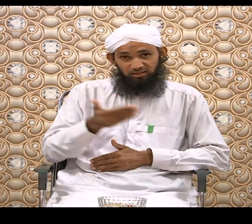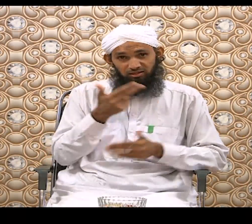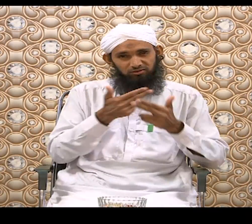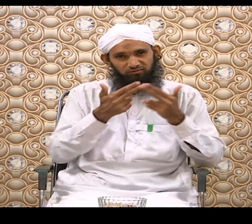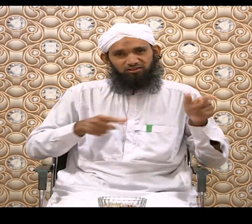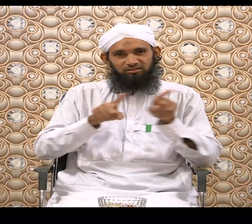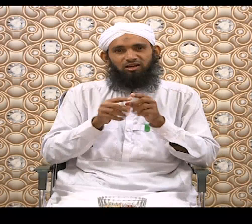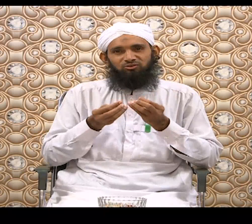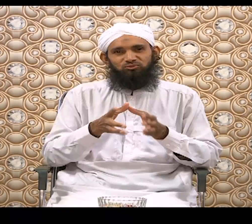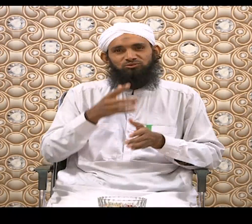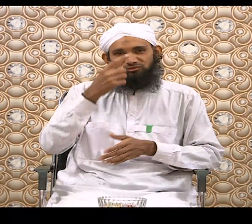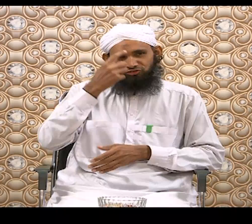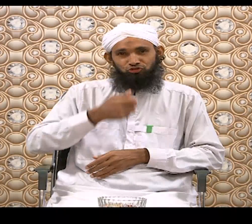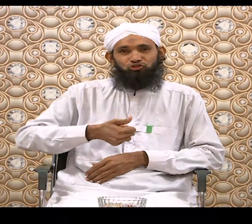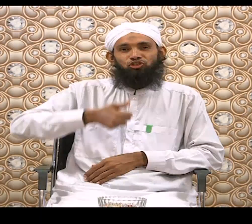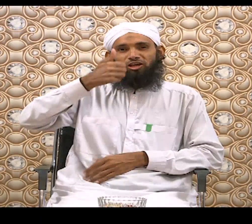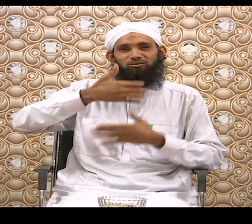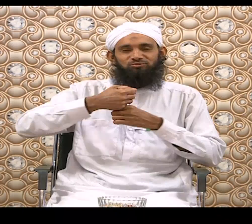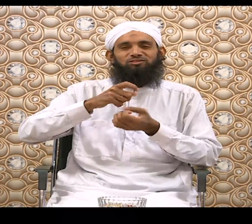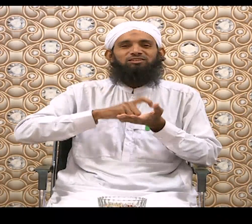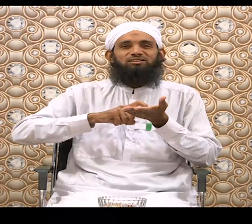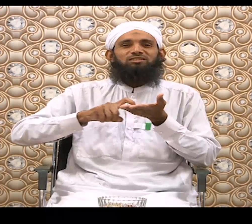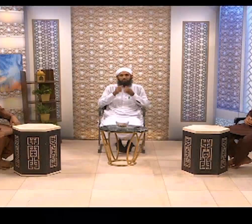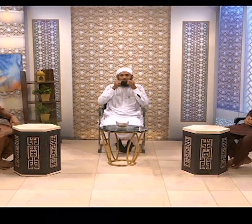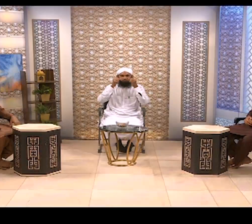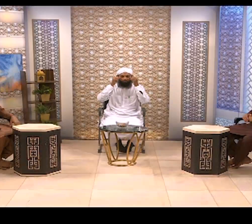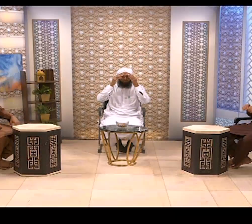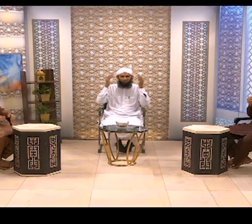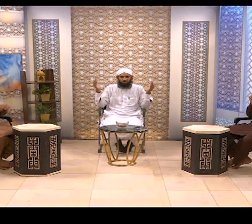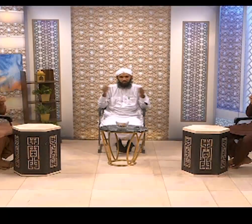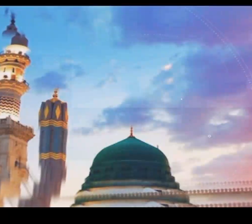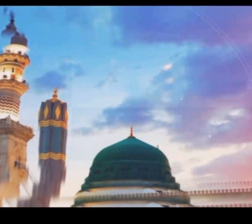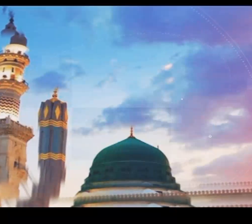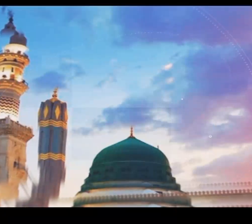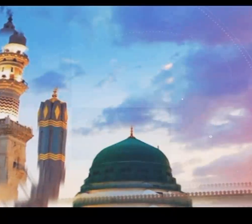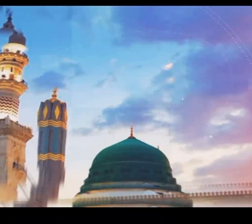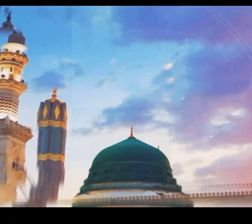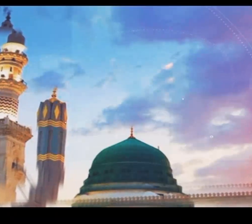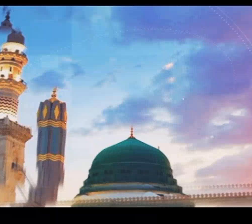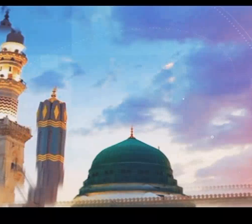واقعہ اور سبق کے ساتھ حاضر ہوں گے تب تک کے لیے اجازت دیجئے صلو علی الحبیب صل اللہ علی محمد